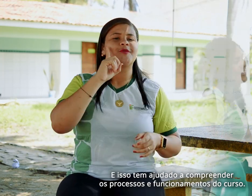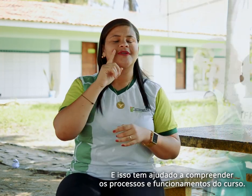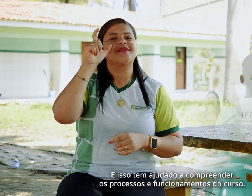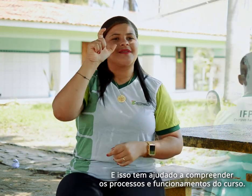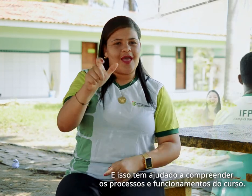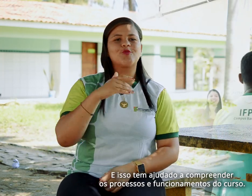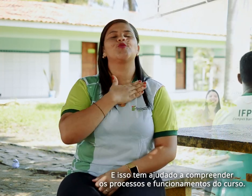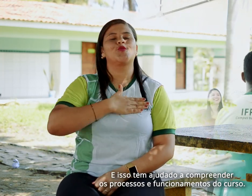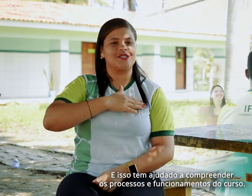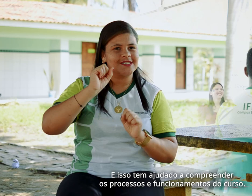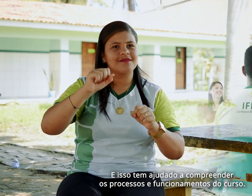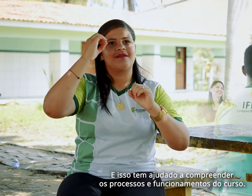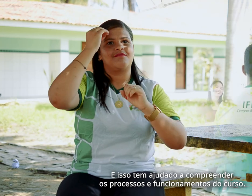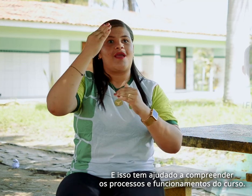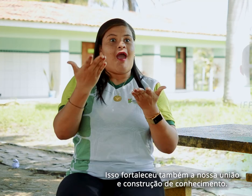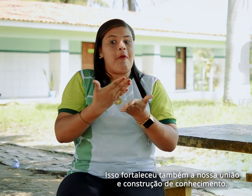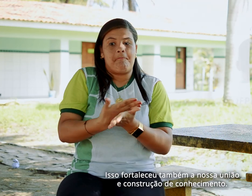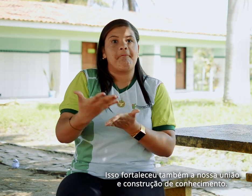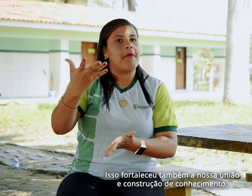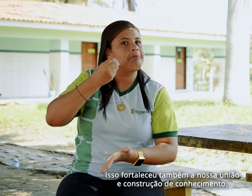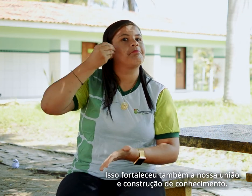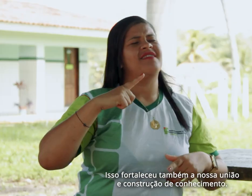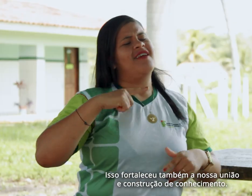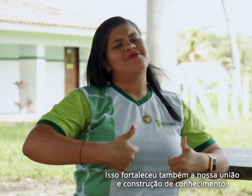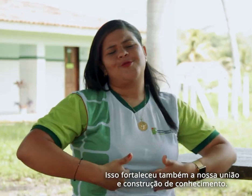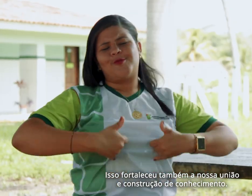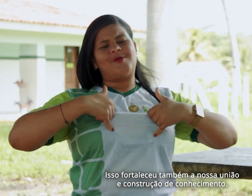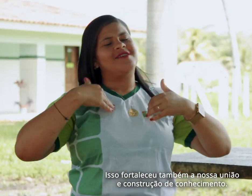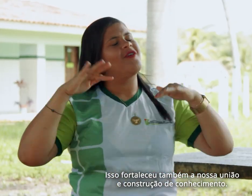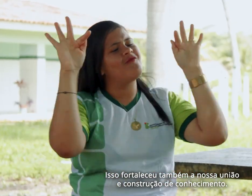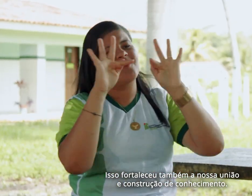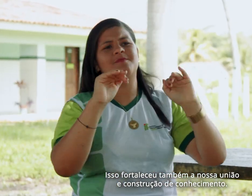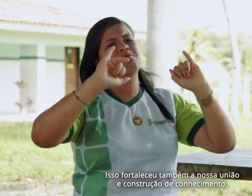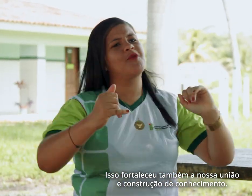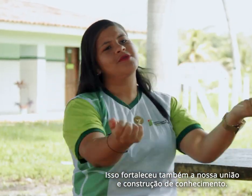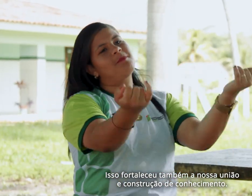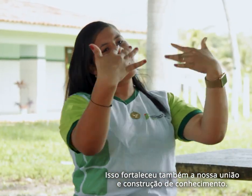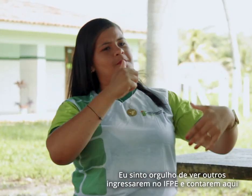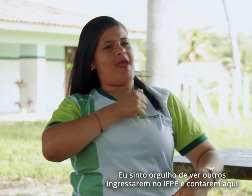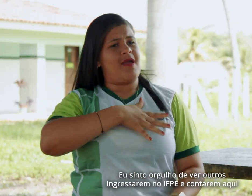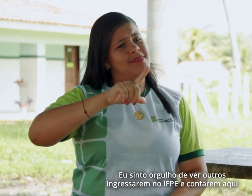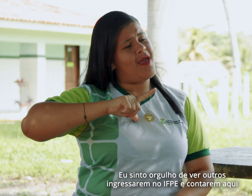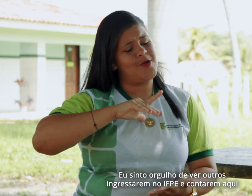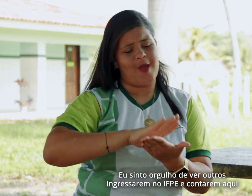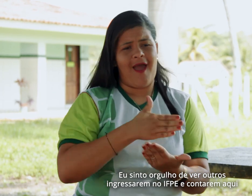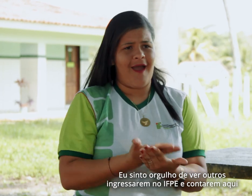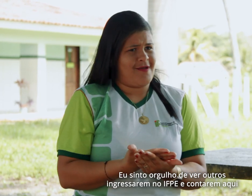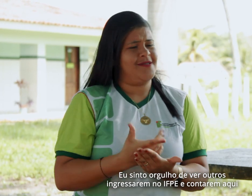processos e funcionamentos do curso. Isso fortaleceu também a nossa união e construção de conhecimento. Eu sinto orgulho de ver